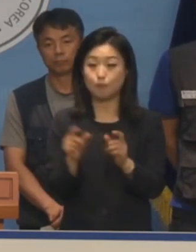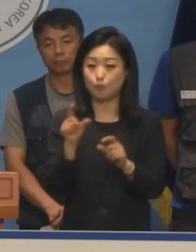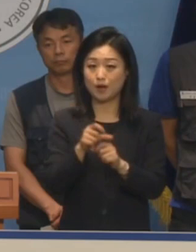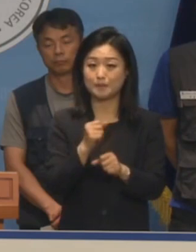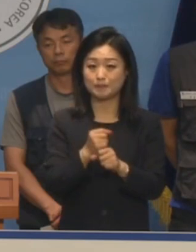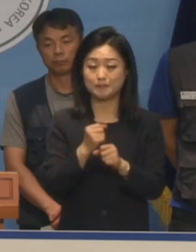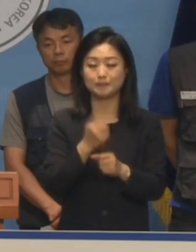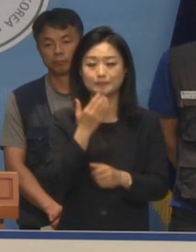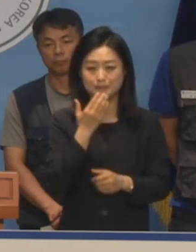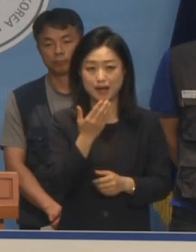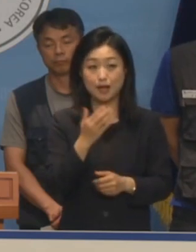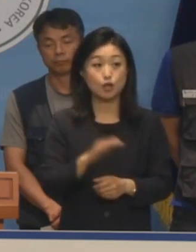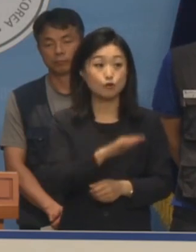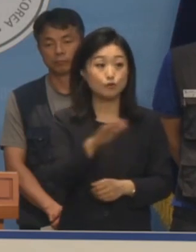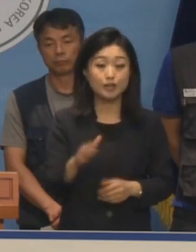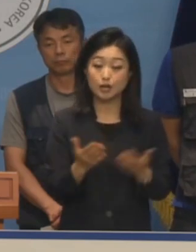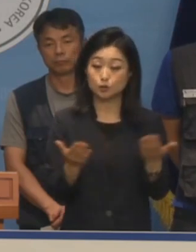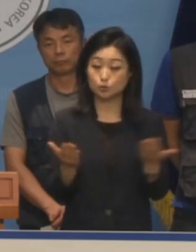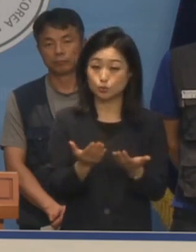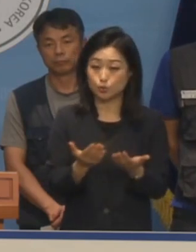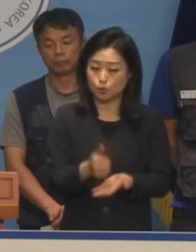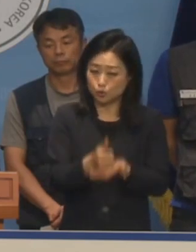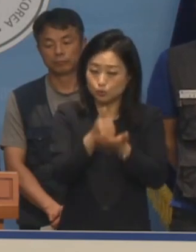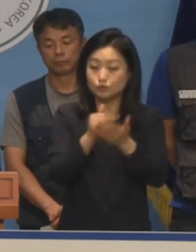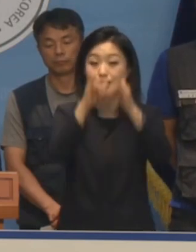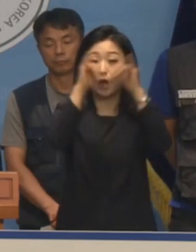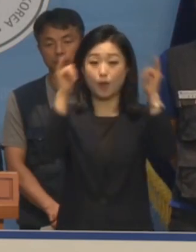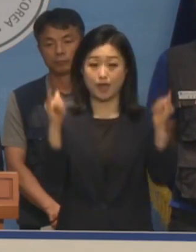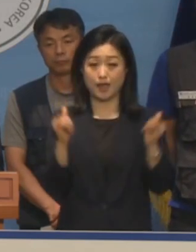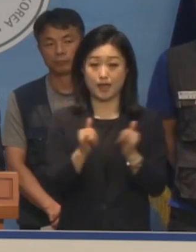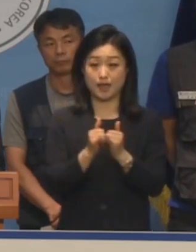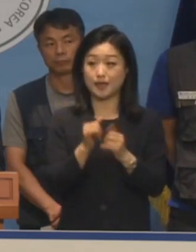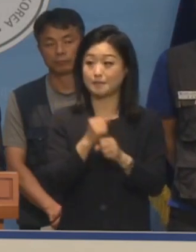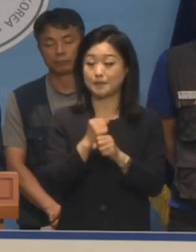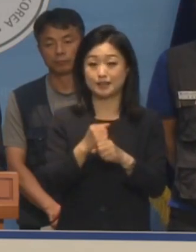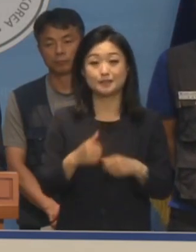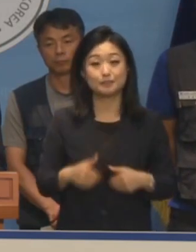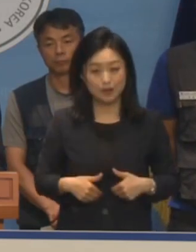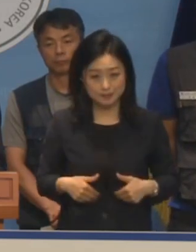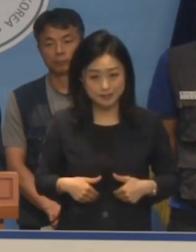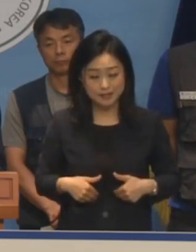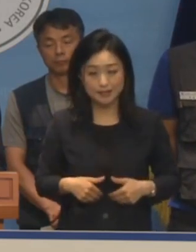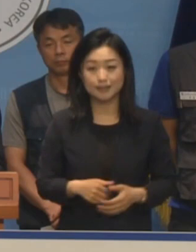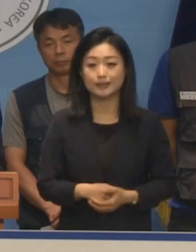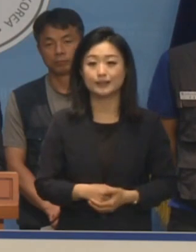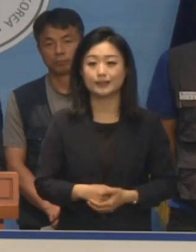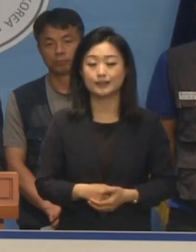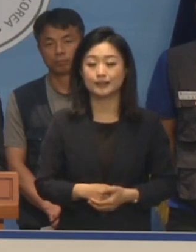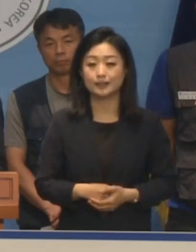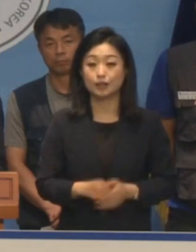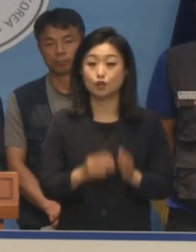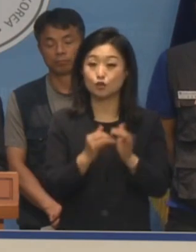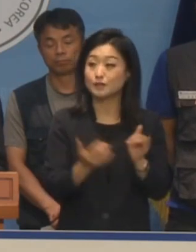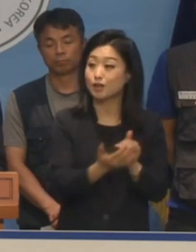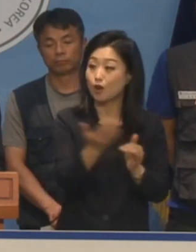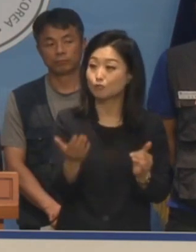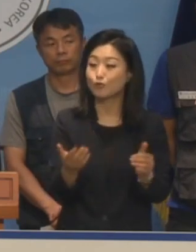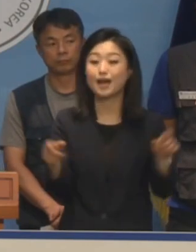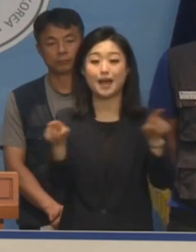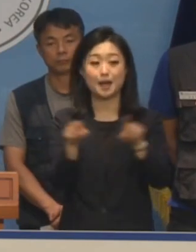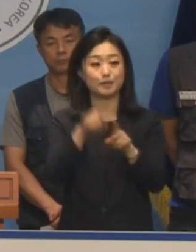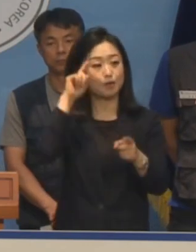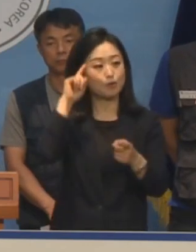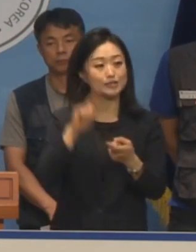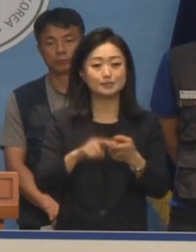하겠습니다 우리가 노동 종주 사회로 가기 위해서는 이한 것들이 선행되어야 됩니다 이런 것들을 모든 국민들과 언론에서